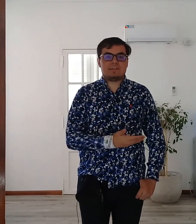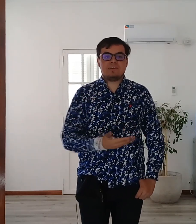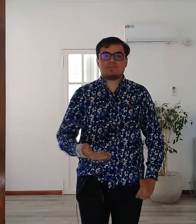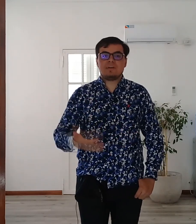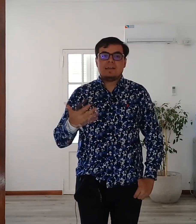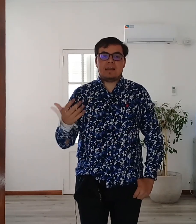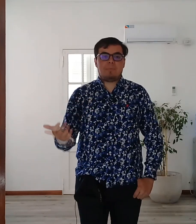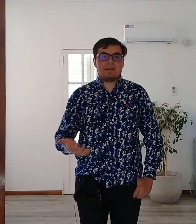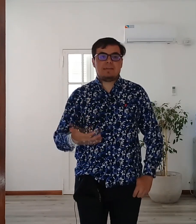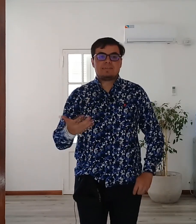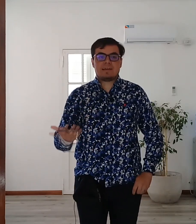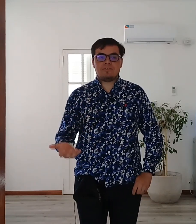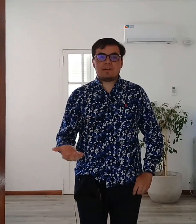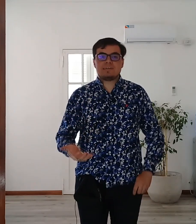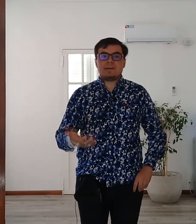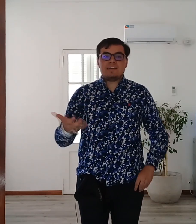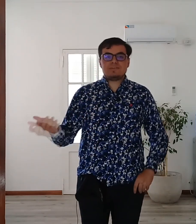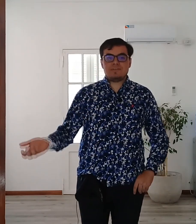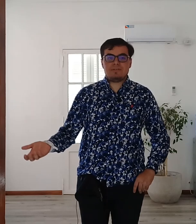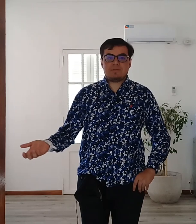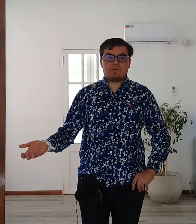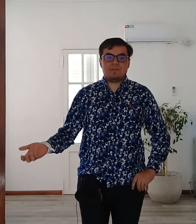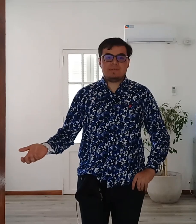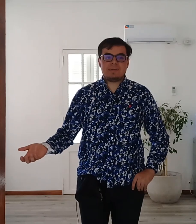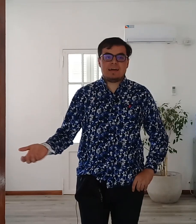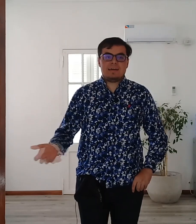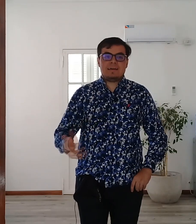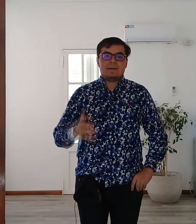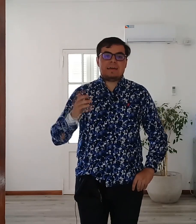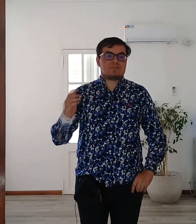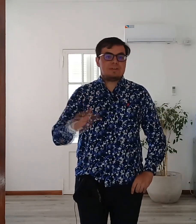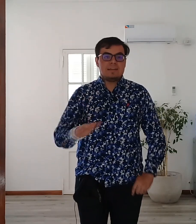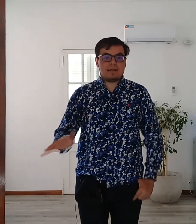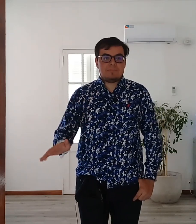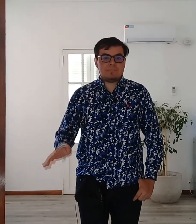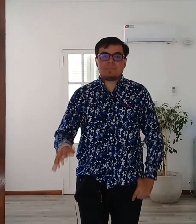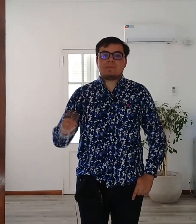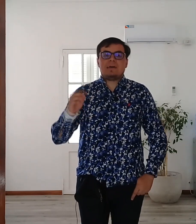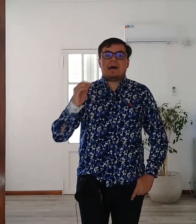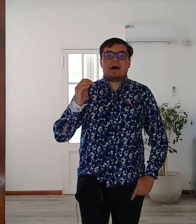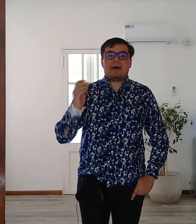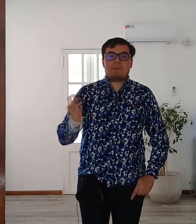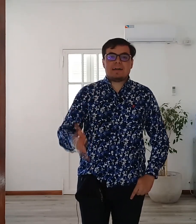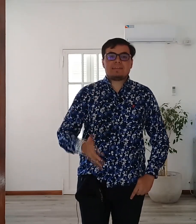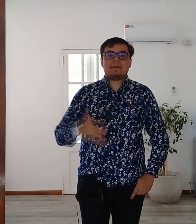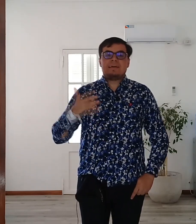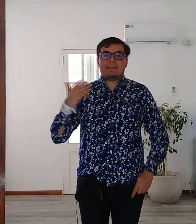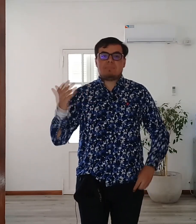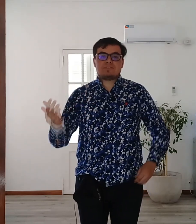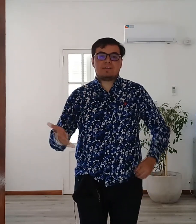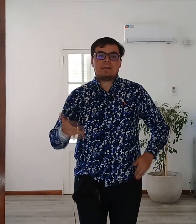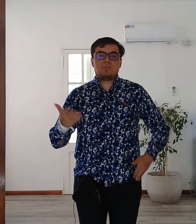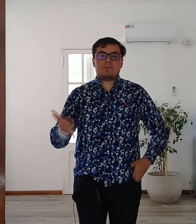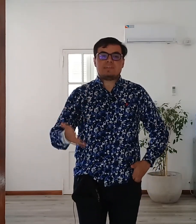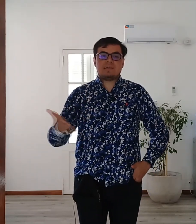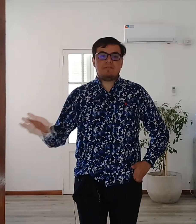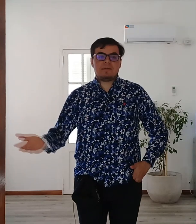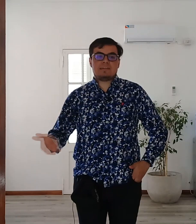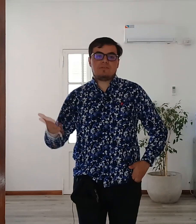ellos, las paredes traidoras, y eso de nuestra provincia, el sol es letal. Aparte, las personas y las opiniones se dividen entre los que